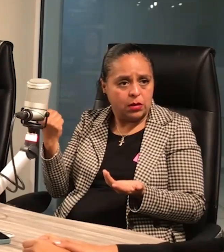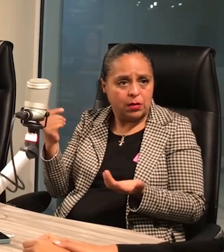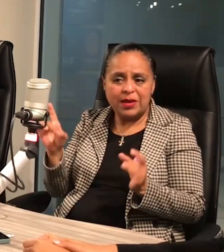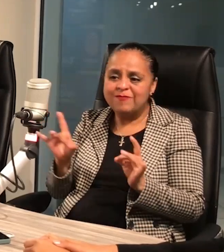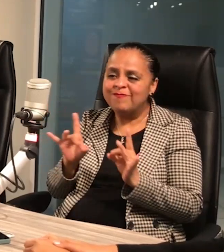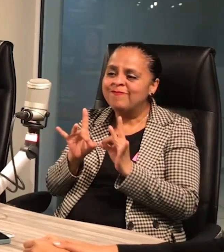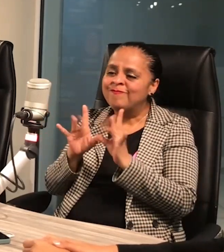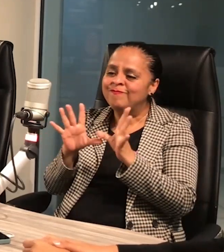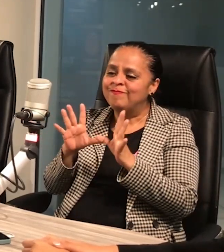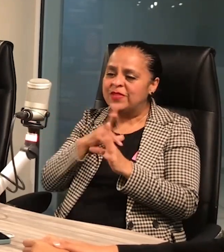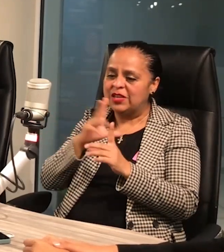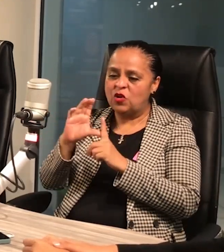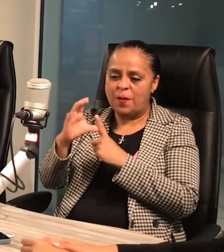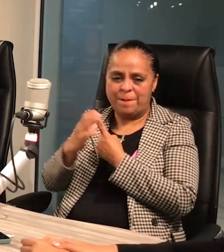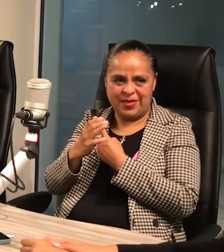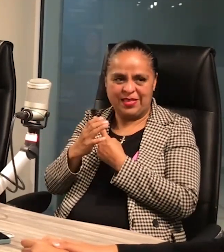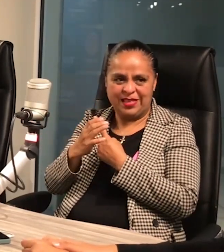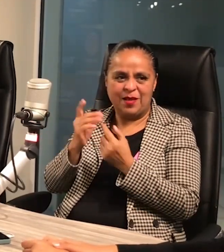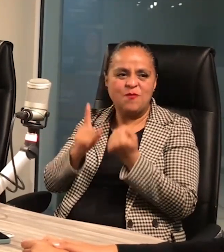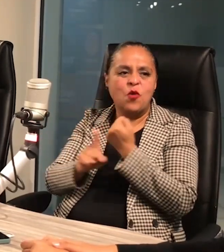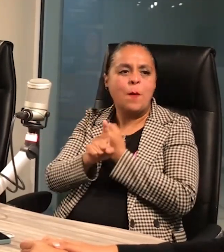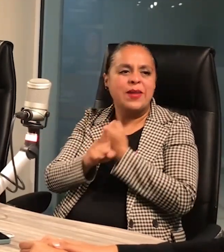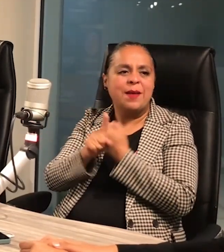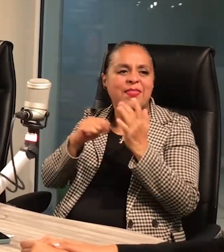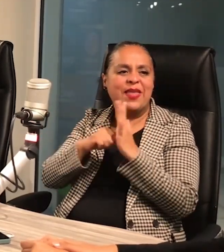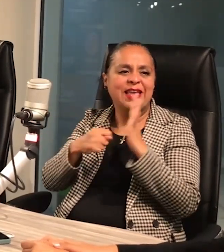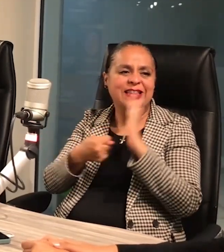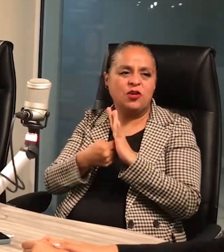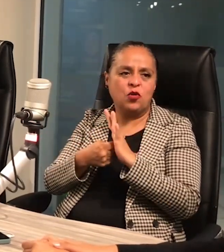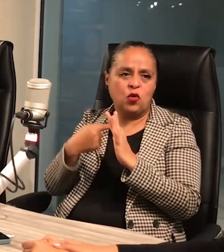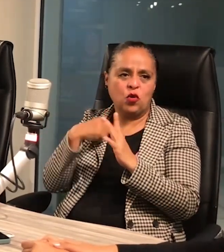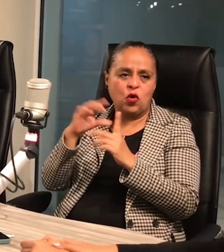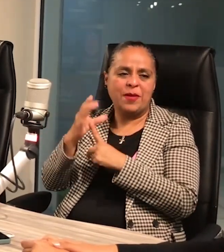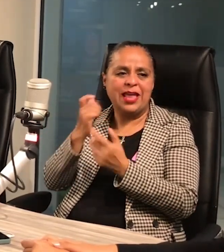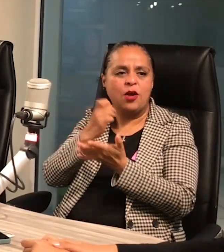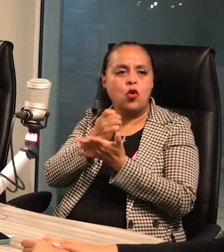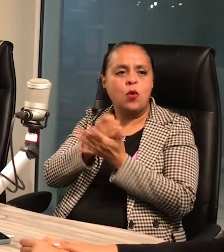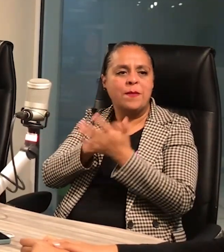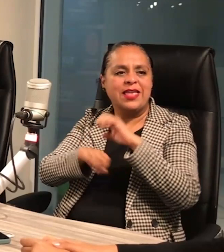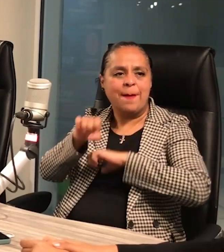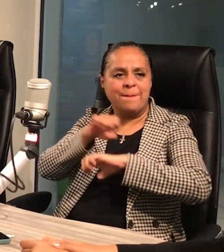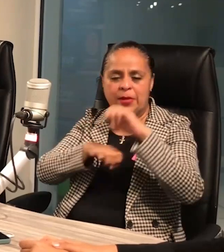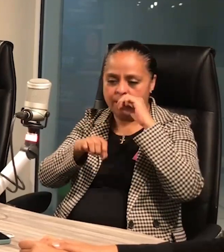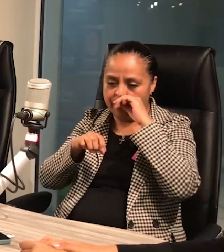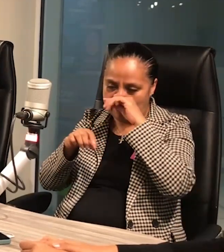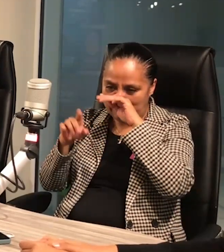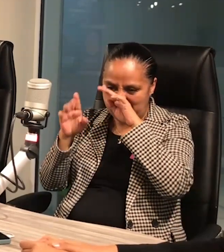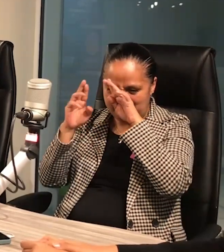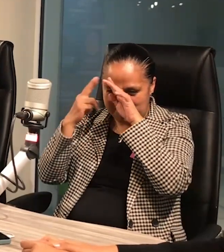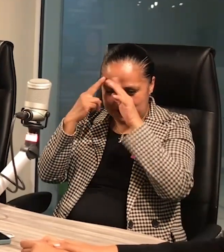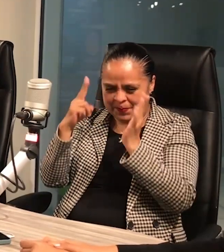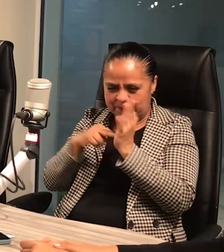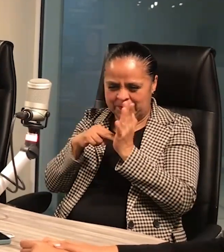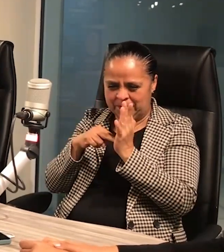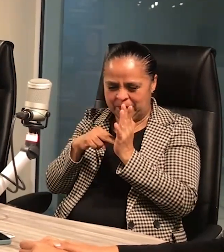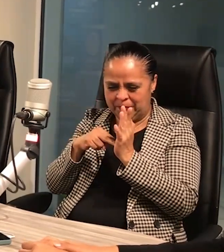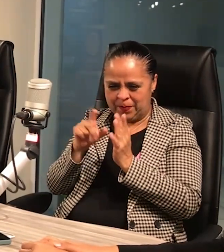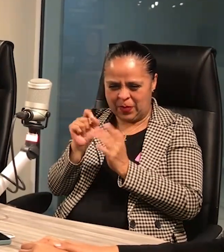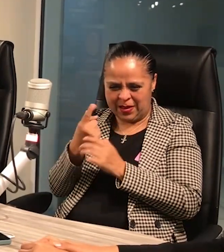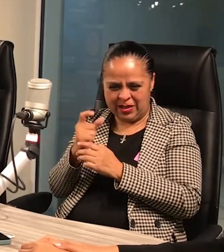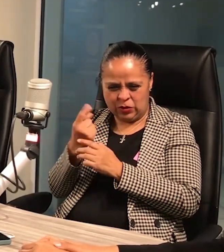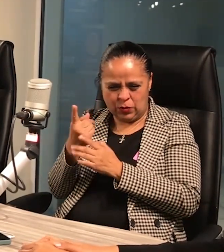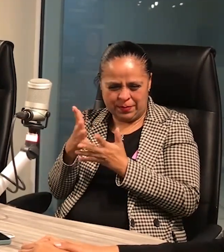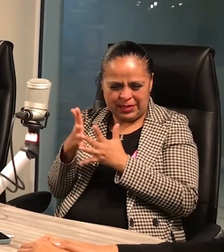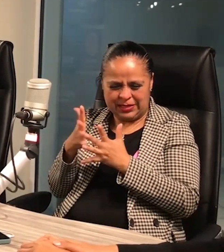Desafortunadamente nuestra comisión tuvo como algunos problemas técnicos. Yo justo estaba en la Comisión de Economía y Empleo. Uh-huh. No recuerdo si fue de